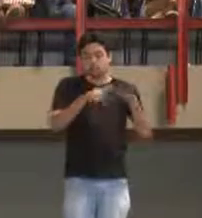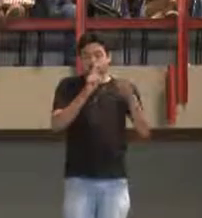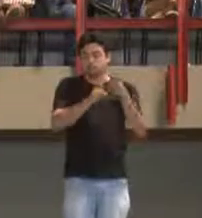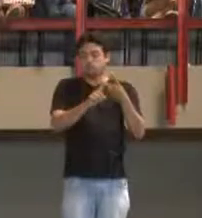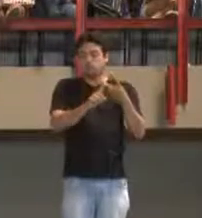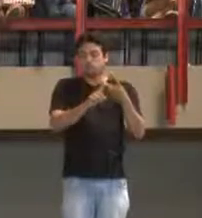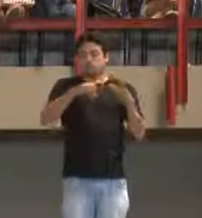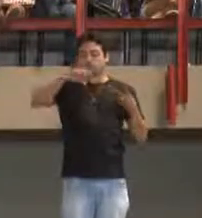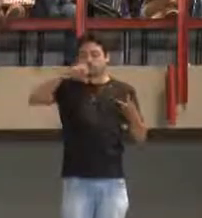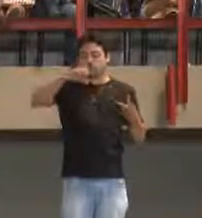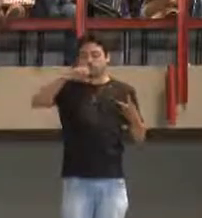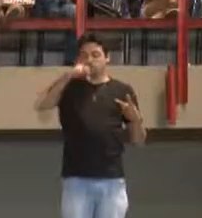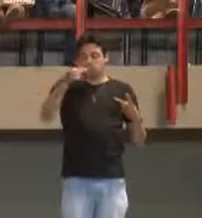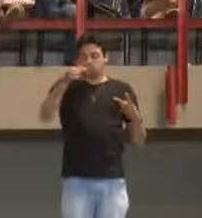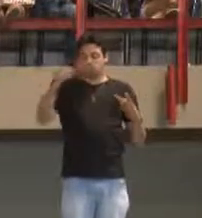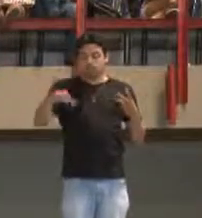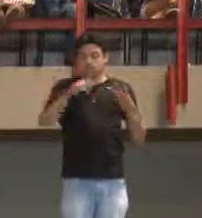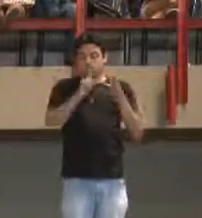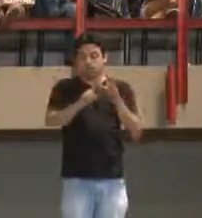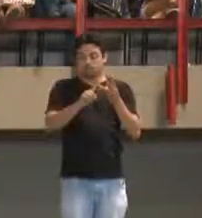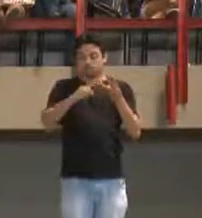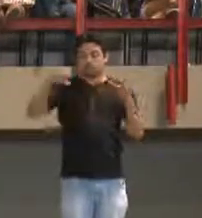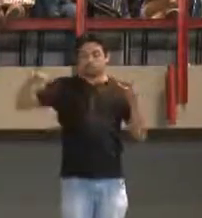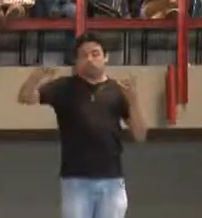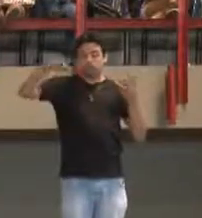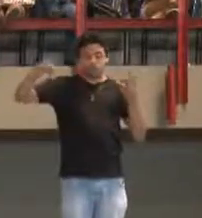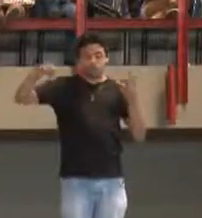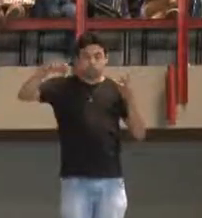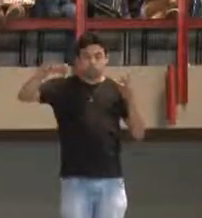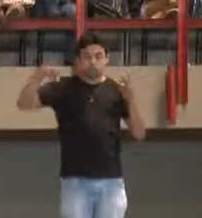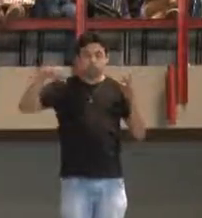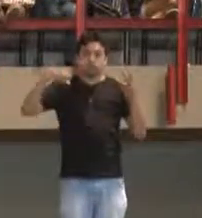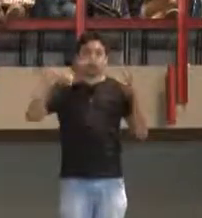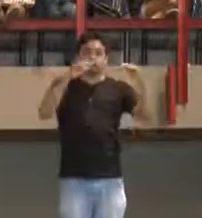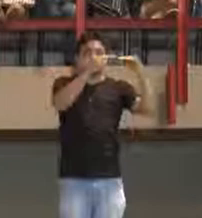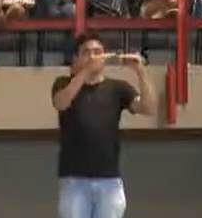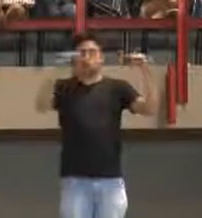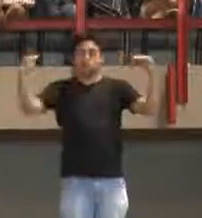95, 97 e 99.